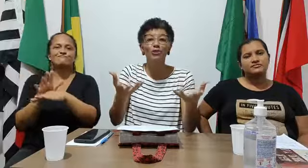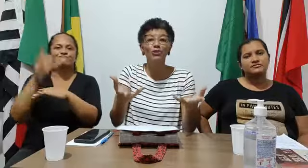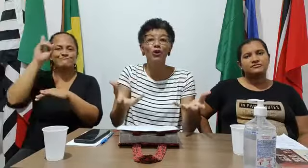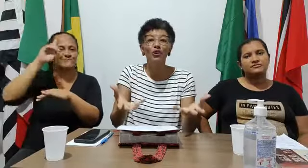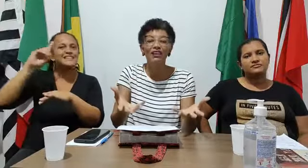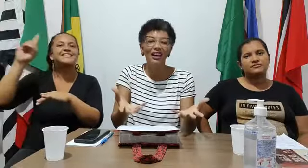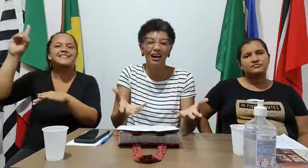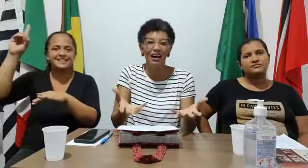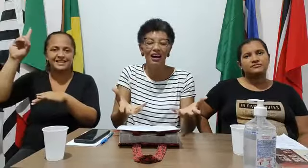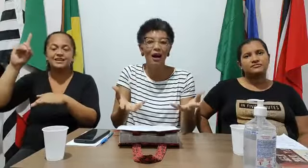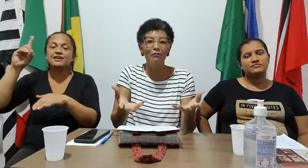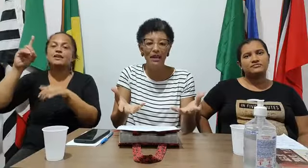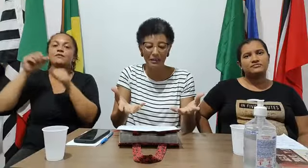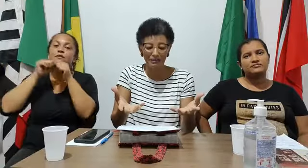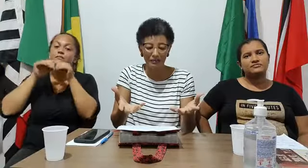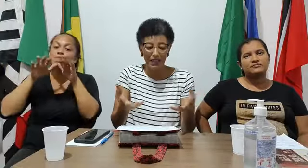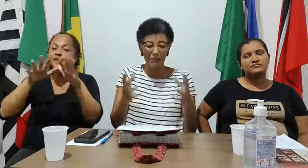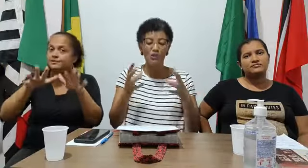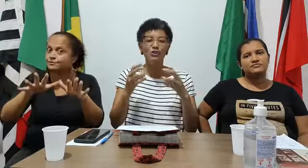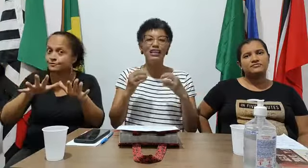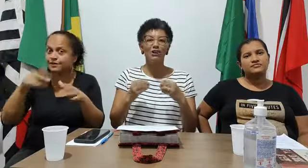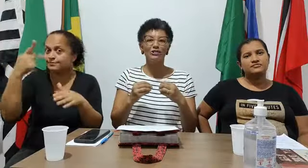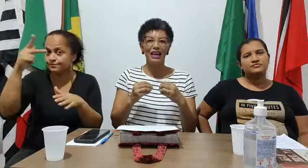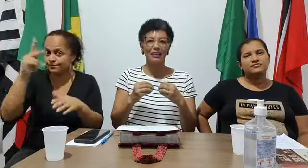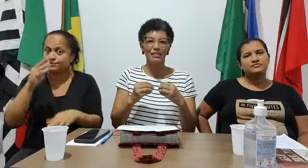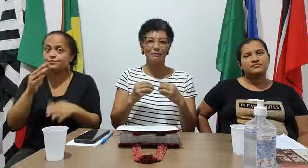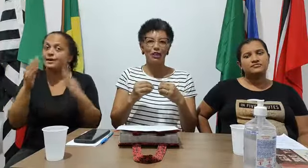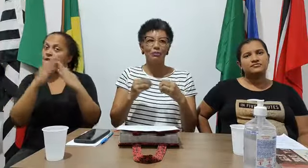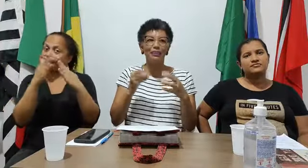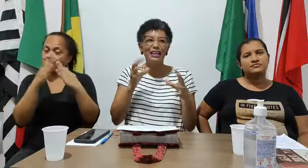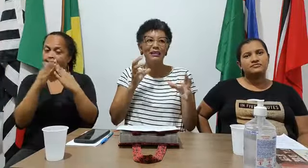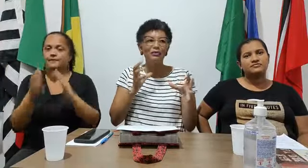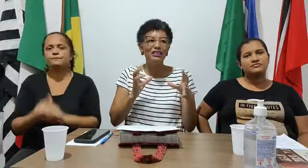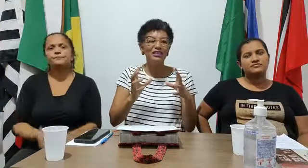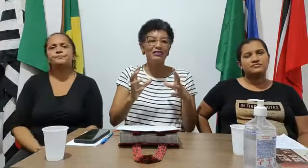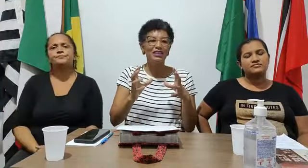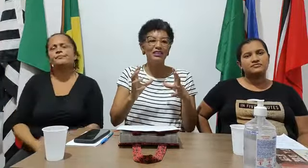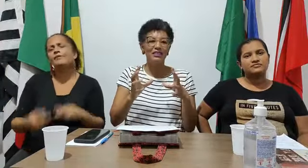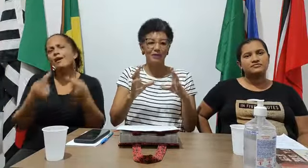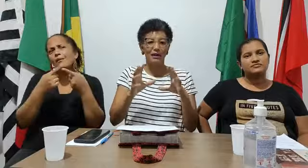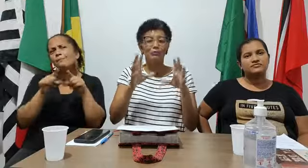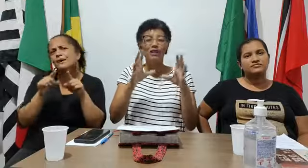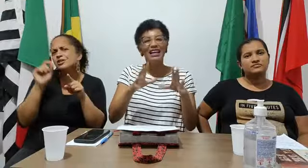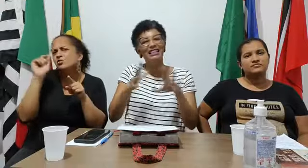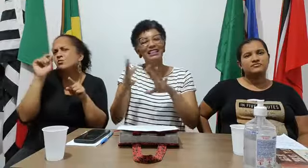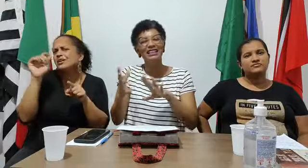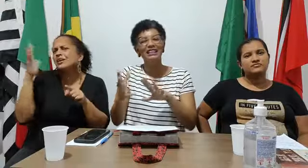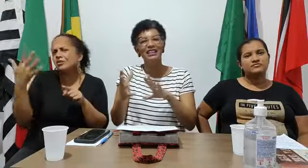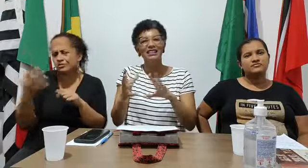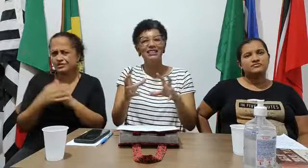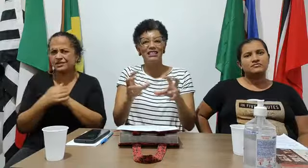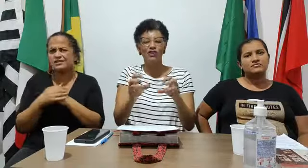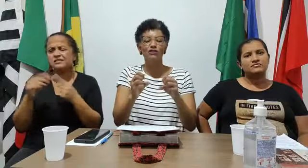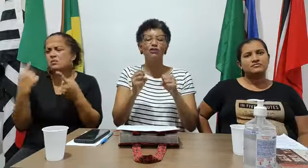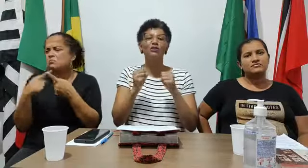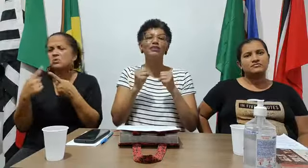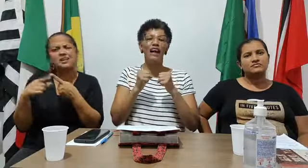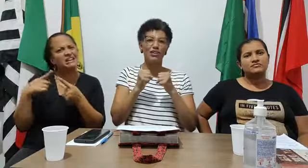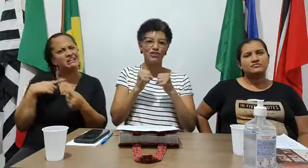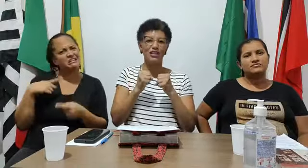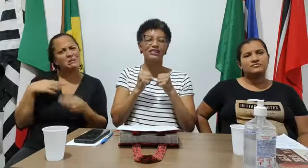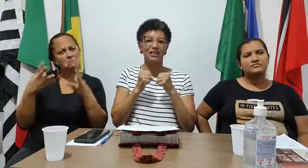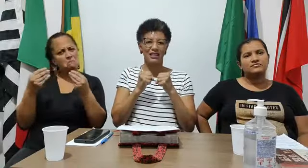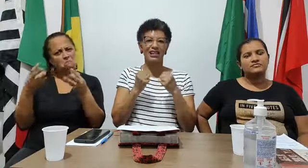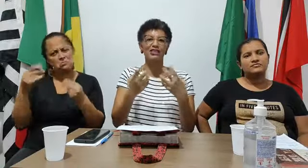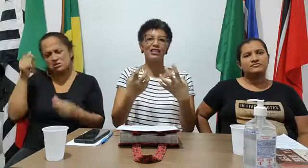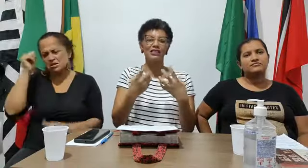adjutora idônea. Amém? Mas o que acontece? Por que muitas vezes mulheres cristãs têm